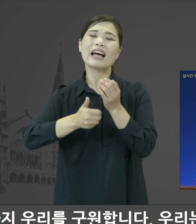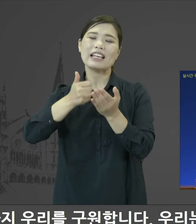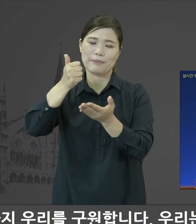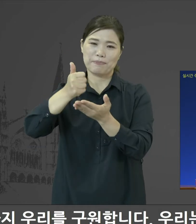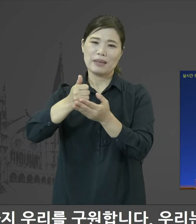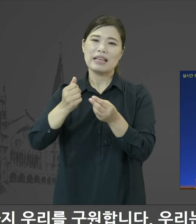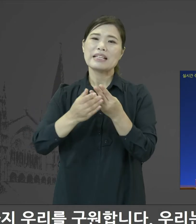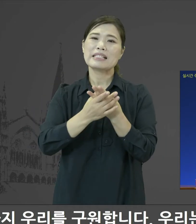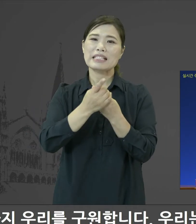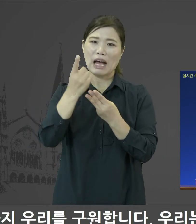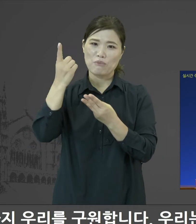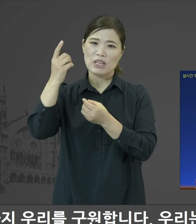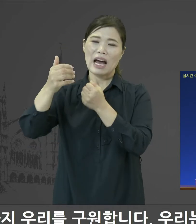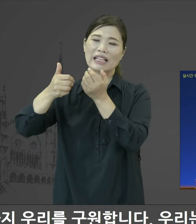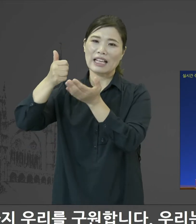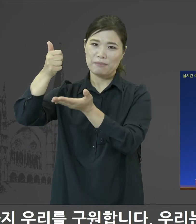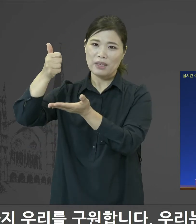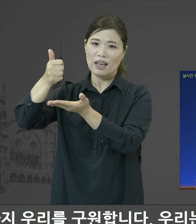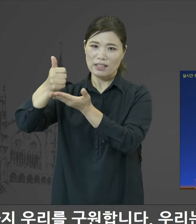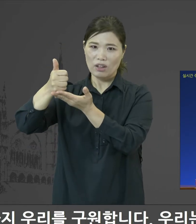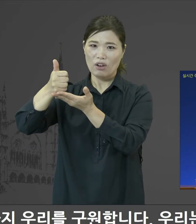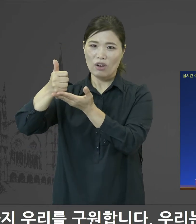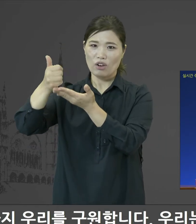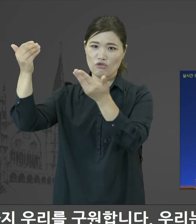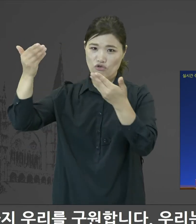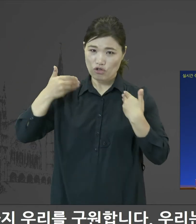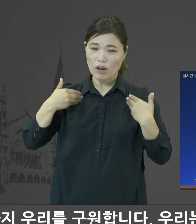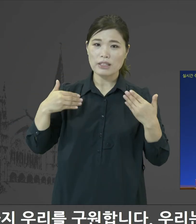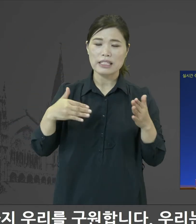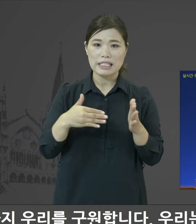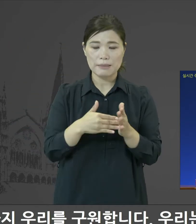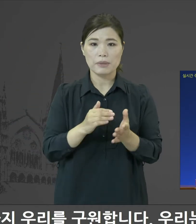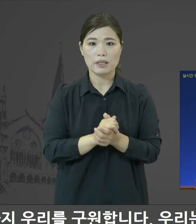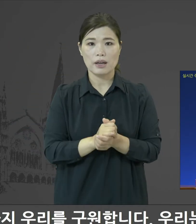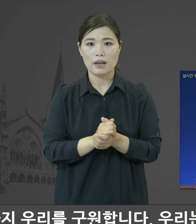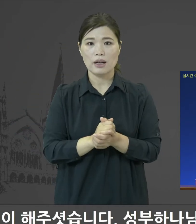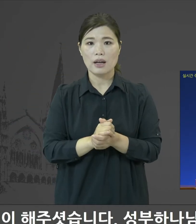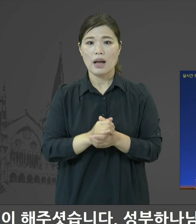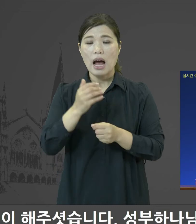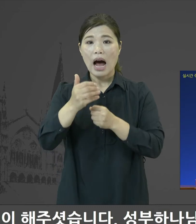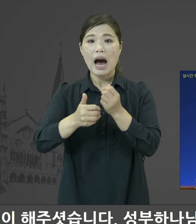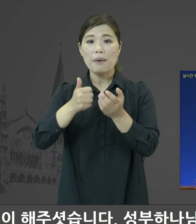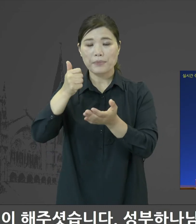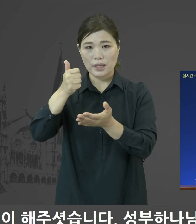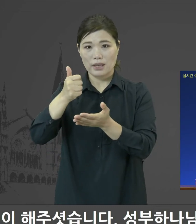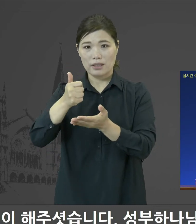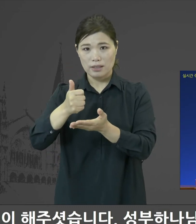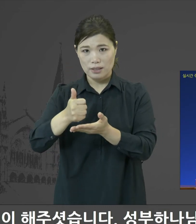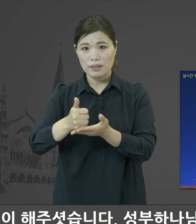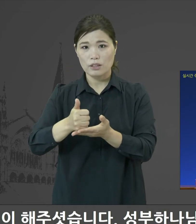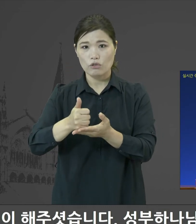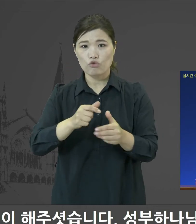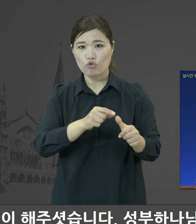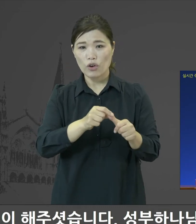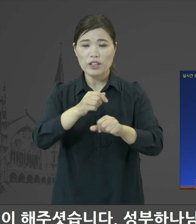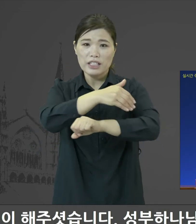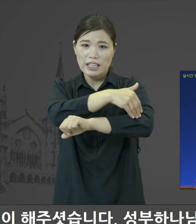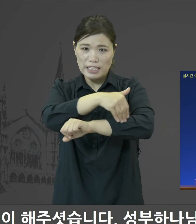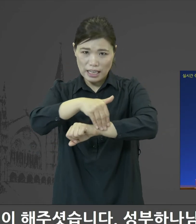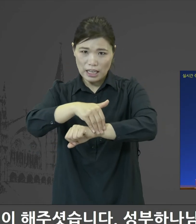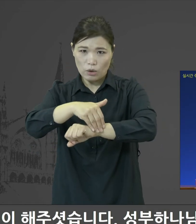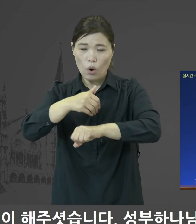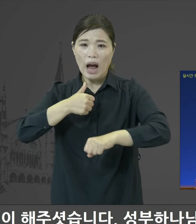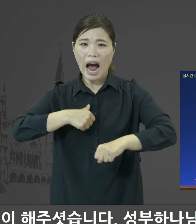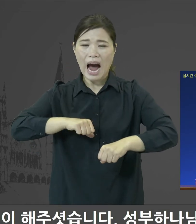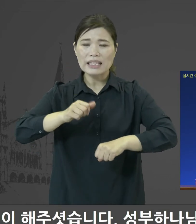삼위 하나님이 시행하신 거죠. 하나님 아버지는 구원을 계획하셨고, 아들 하나님은 십자가를